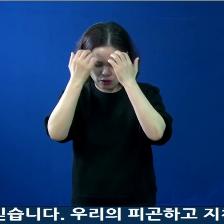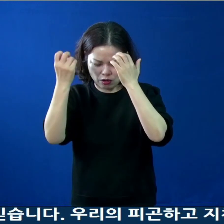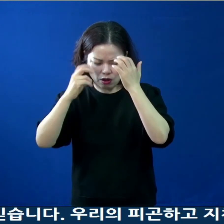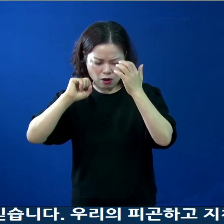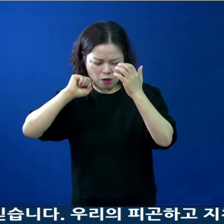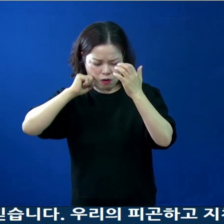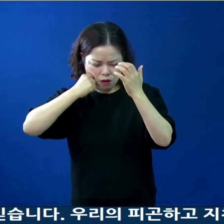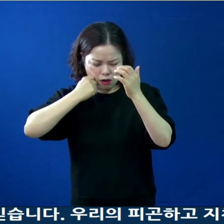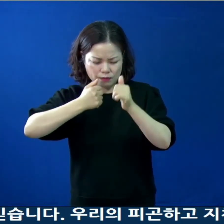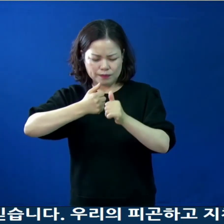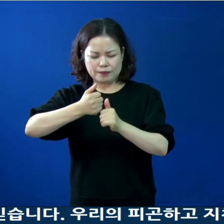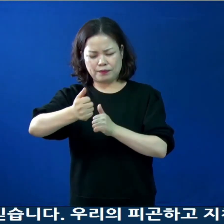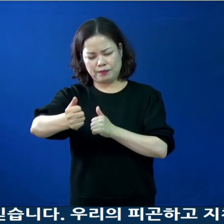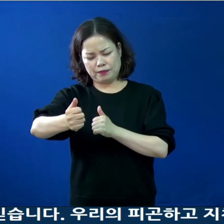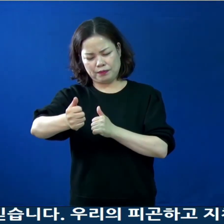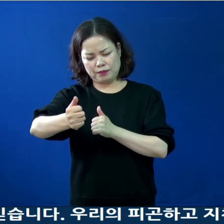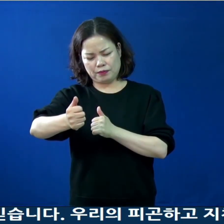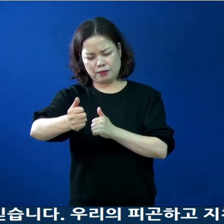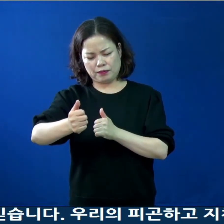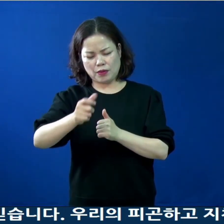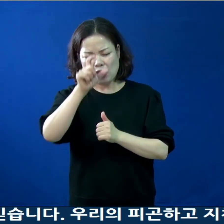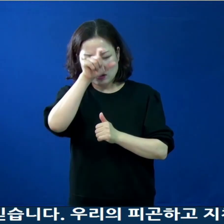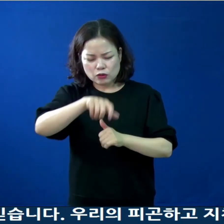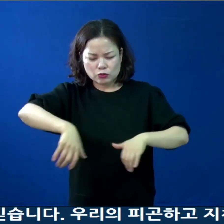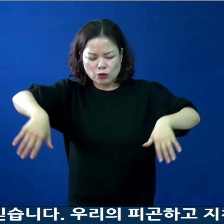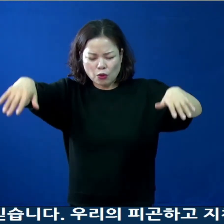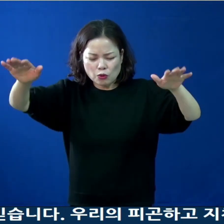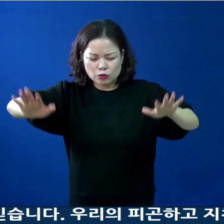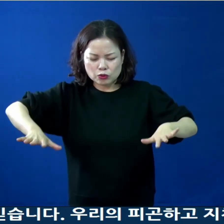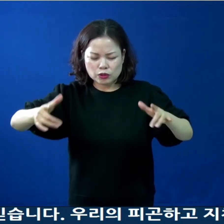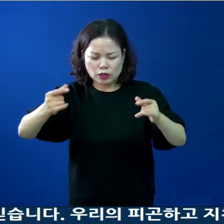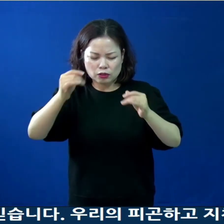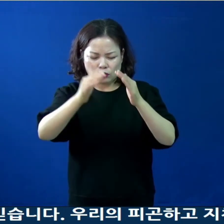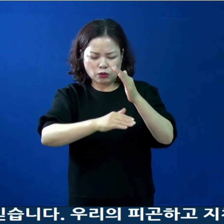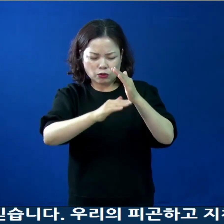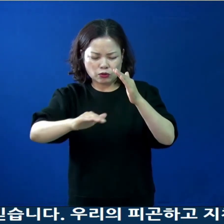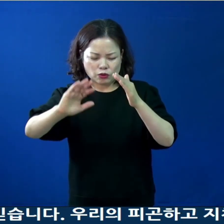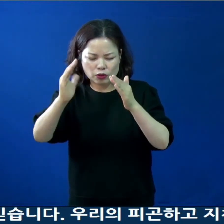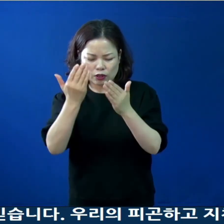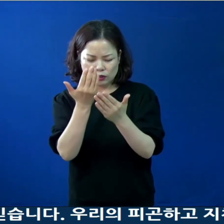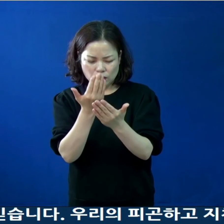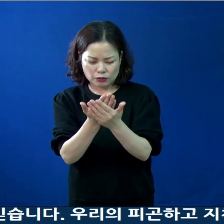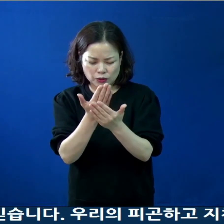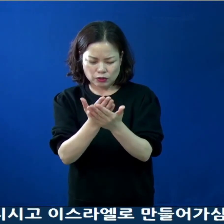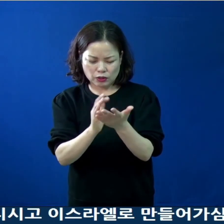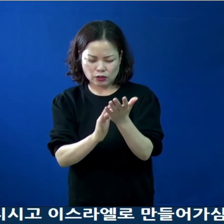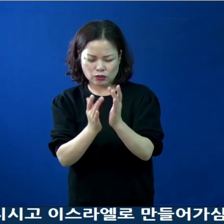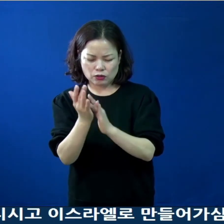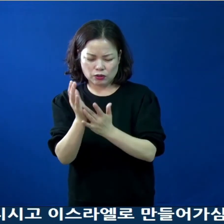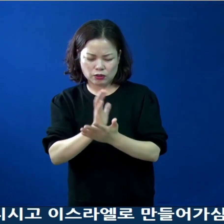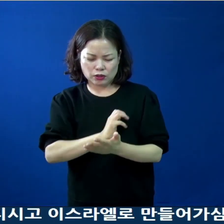어려운 상황을 뚫고 날아오르는 독수리 같은 성도 다 되게 하여 주시옵소서.